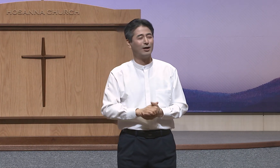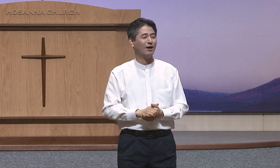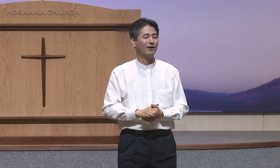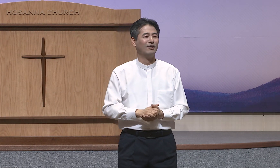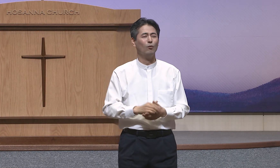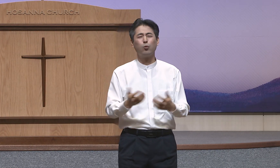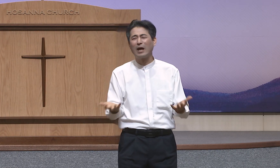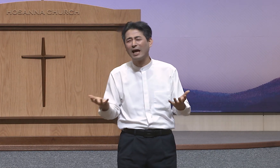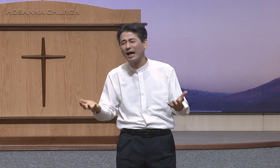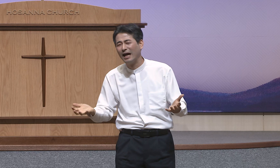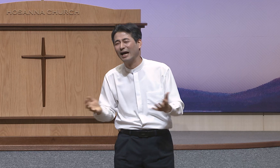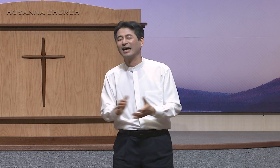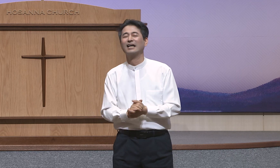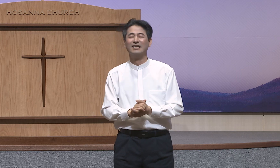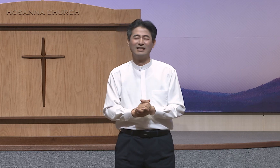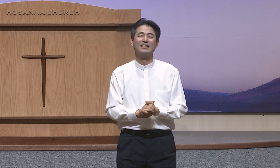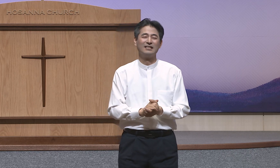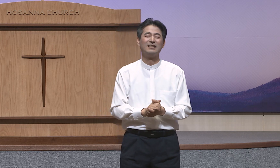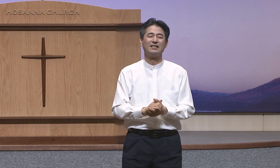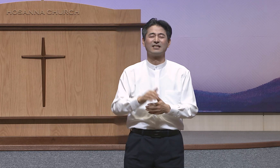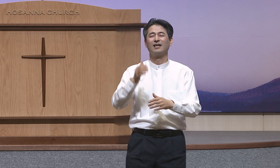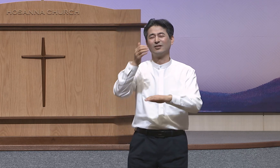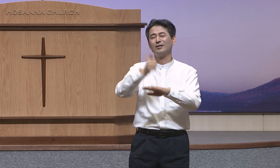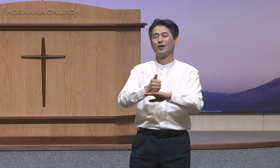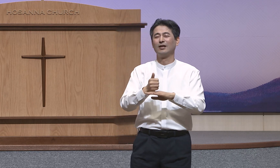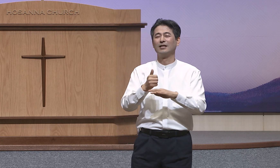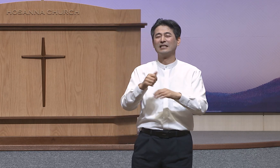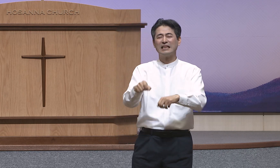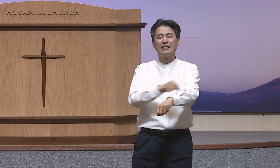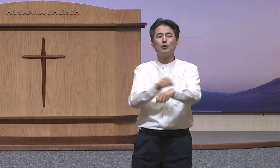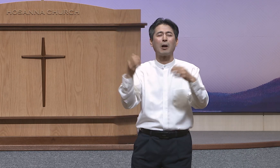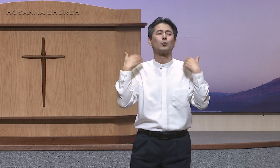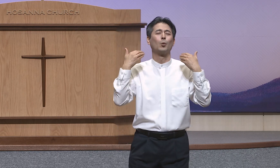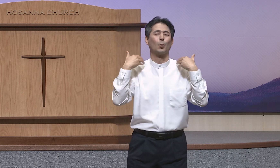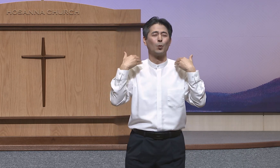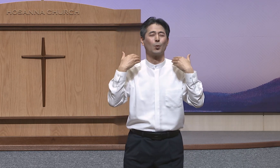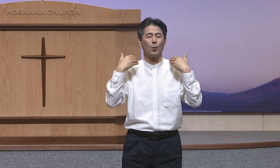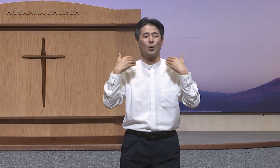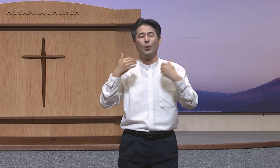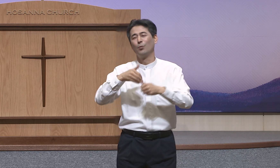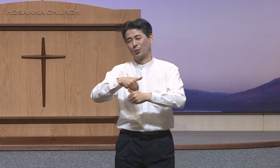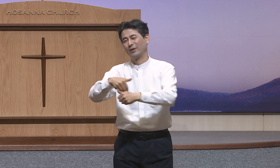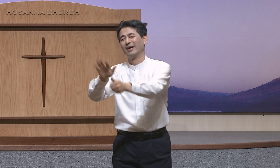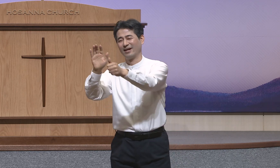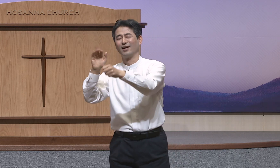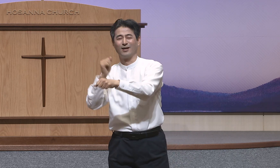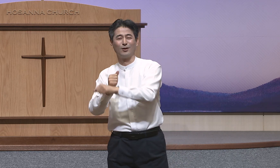했는데 어떻게 해야 될지를 어머니도 잘 모르셨던 것 같아요. 그래서 특수학교라는 곳을